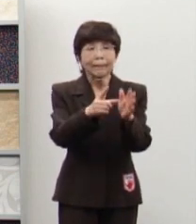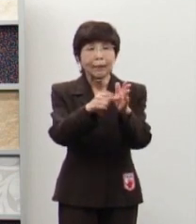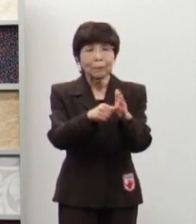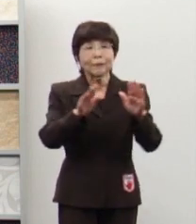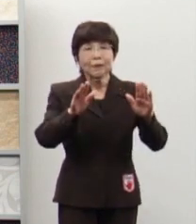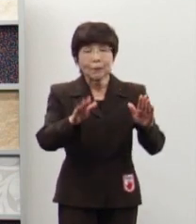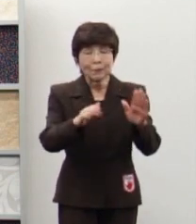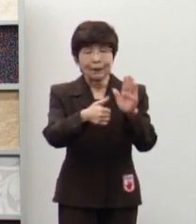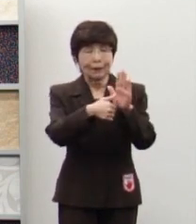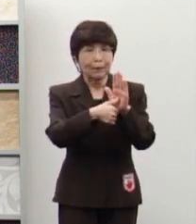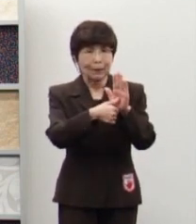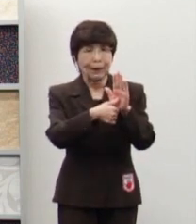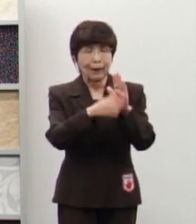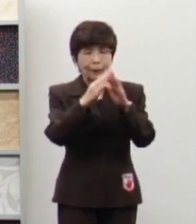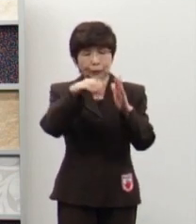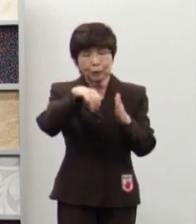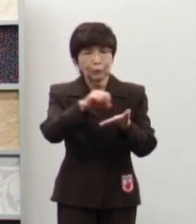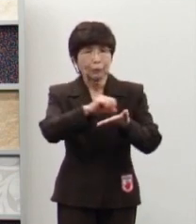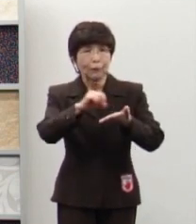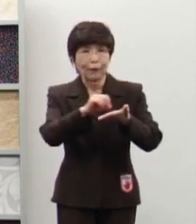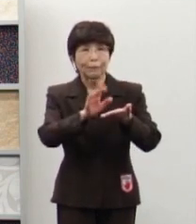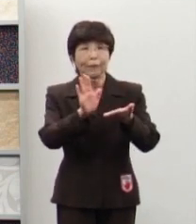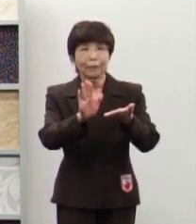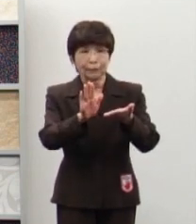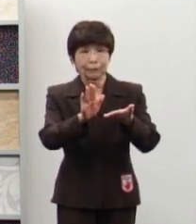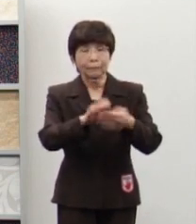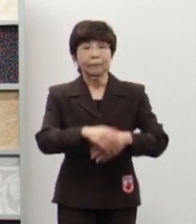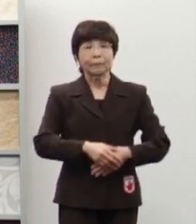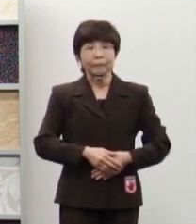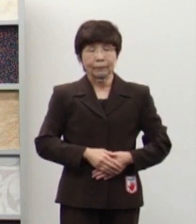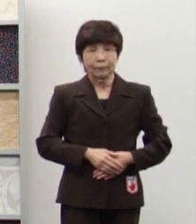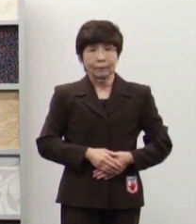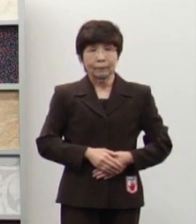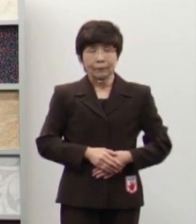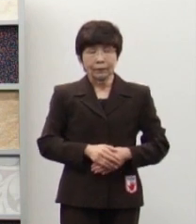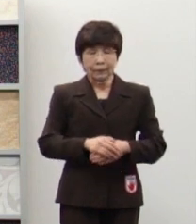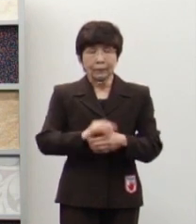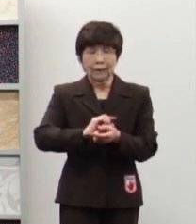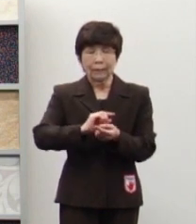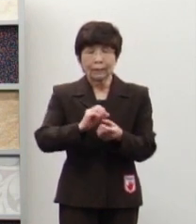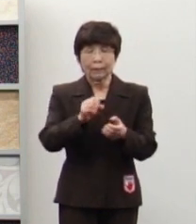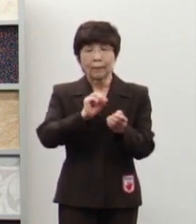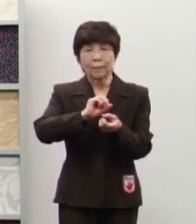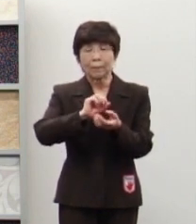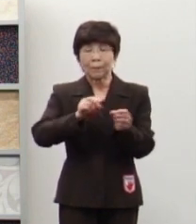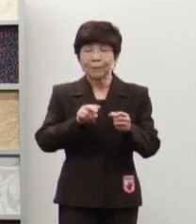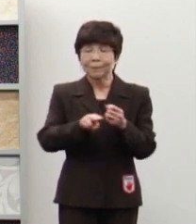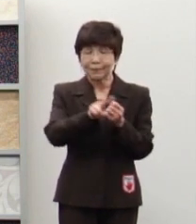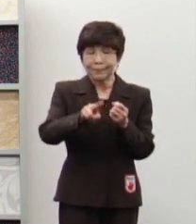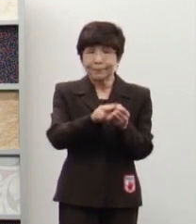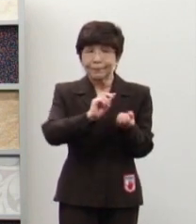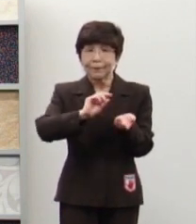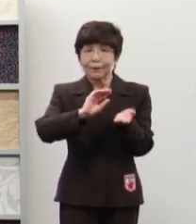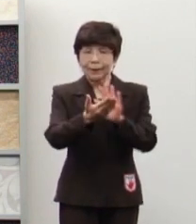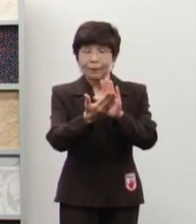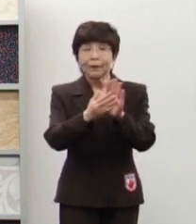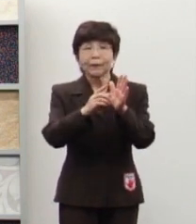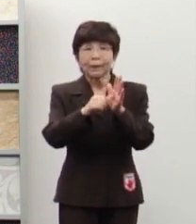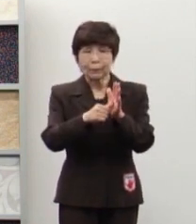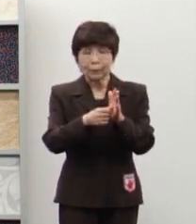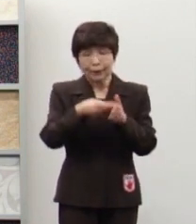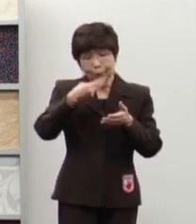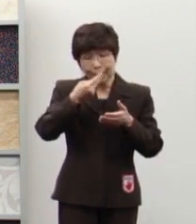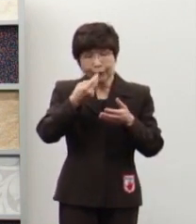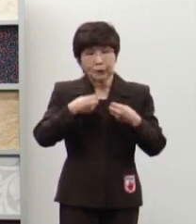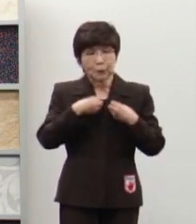。変異株に対応いたしました認証店におきましては、これまで、飲食を契機としたクラスターの発